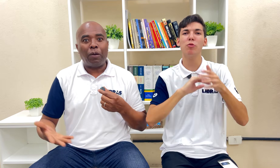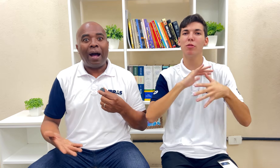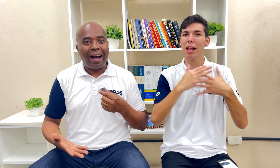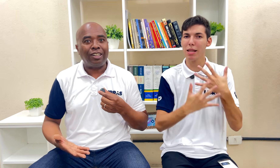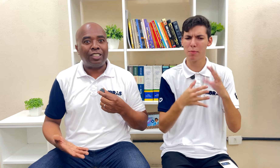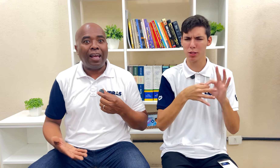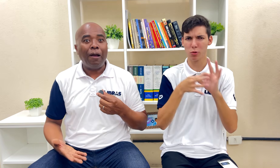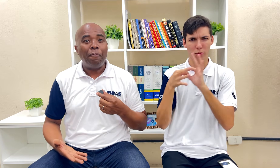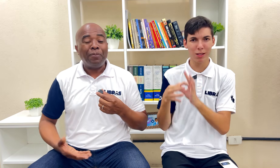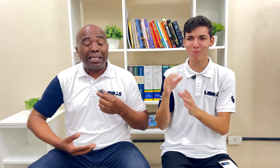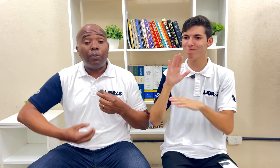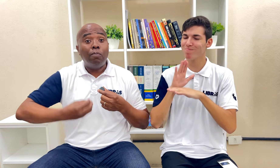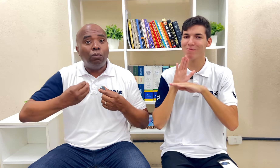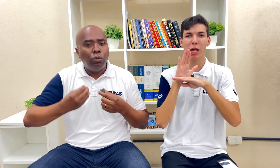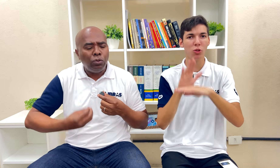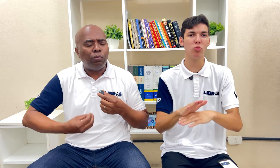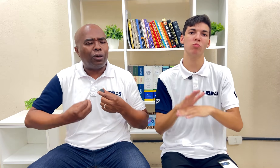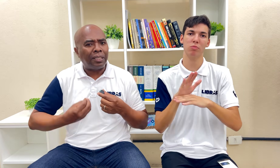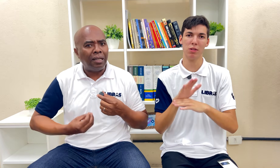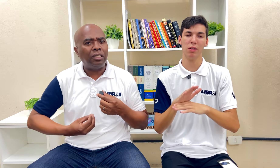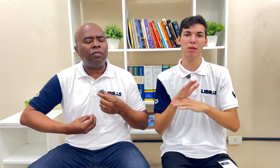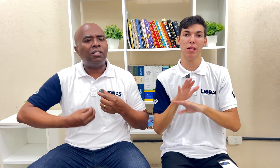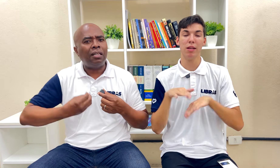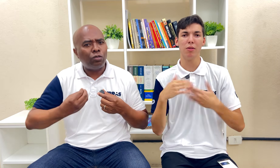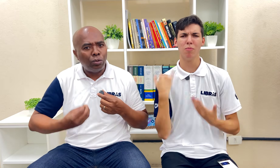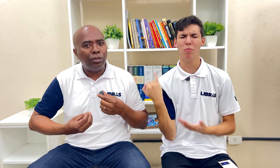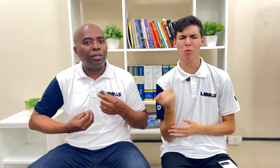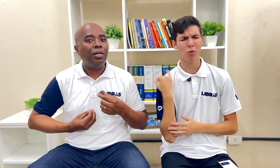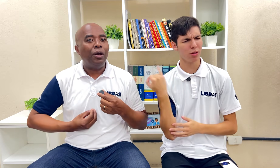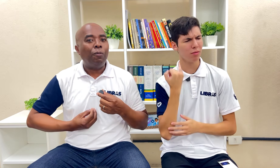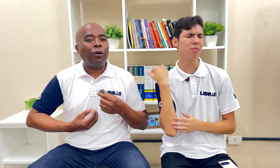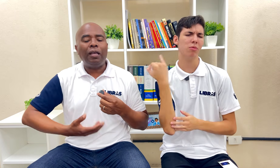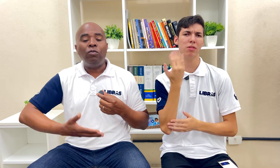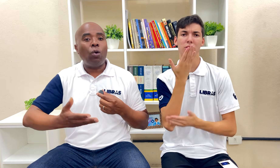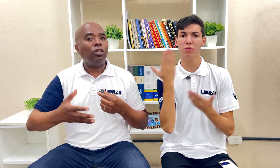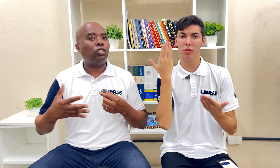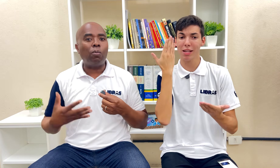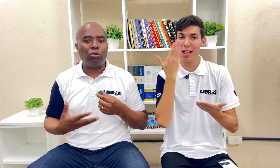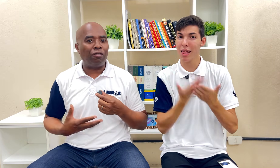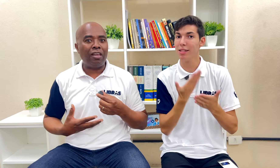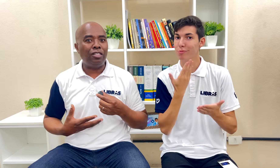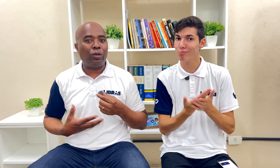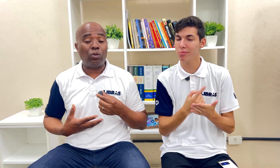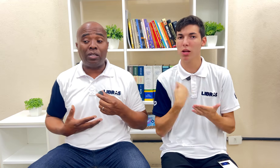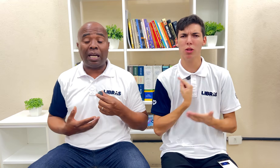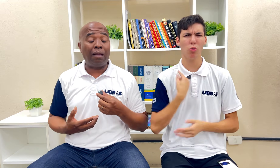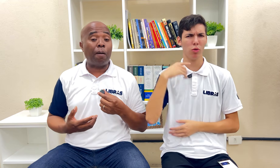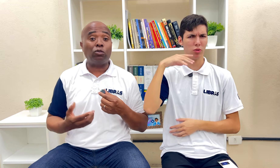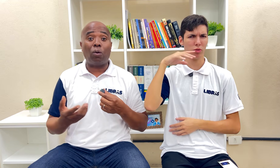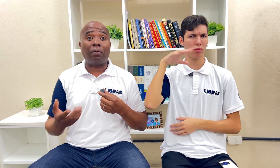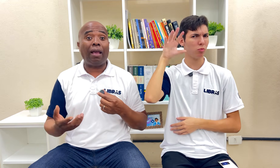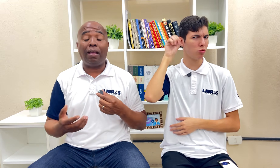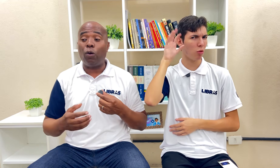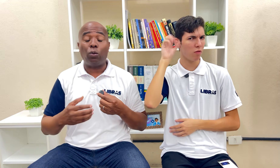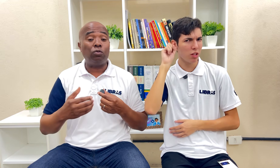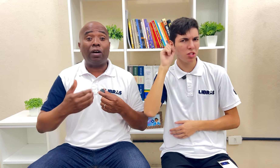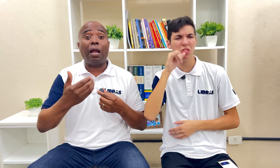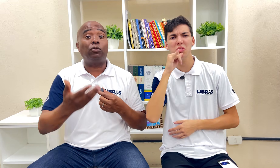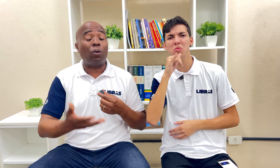uma arte, né? Então é muito importante que você estude. Porque nós que somos ouvintes, quando nós reclamamos com alguém ou quando falamos com